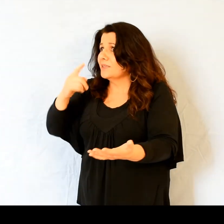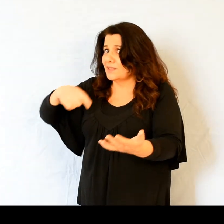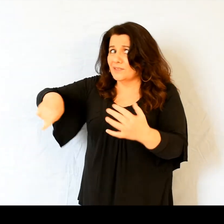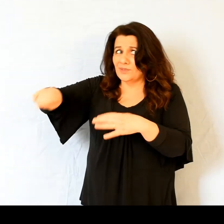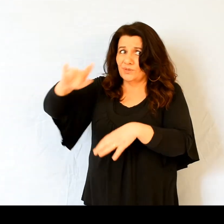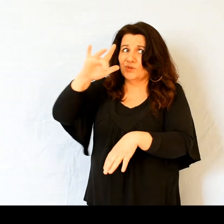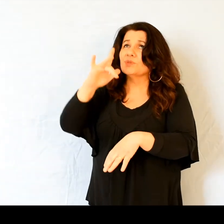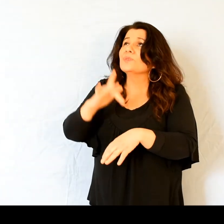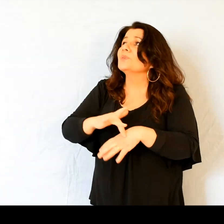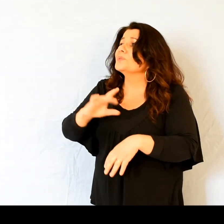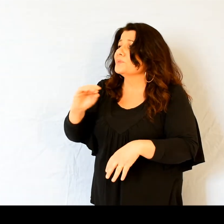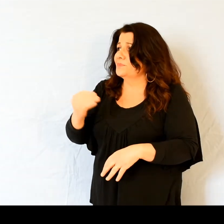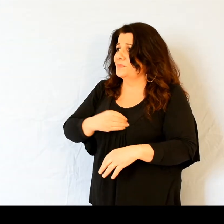péché.